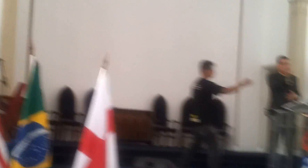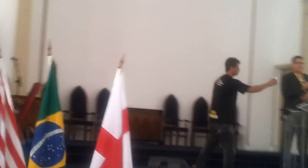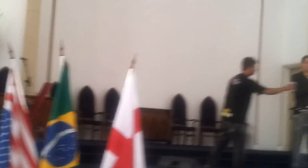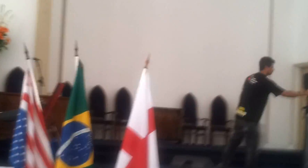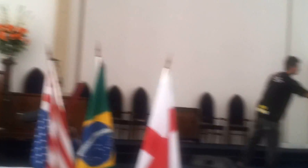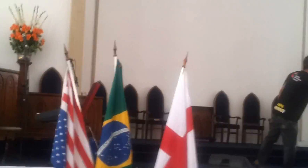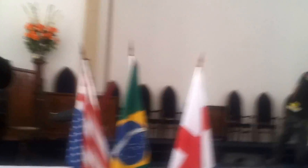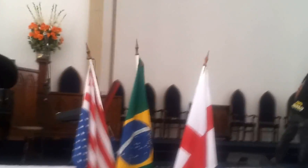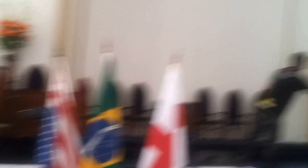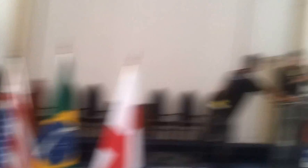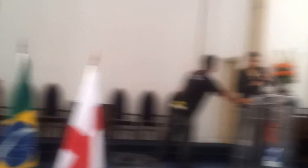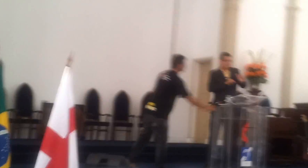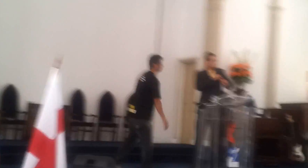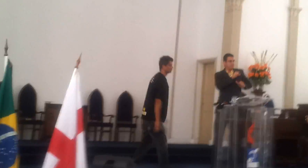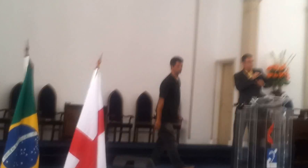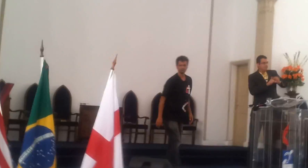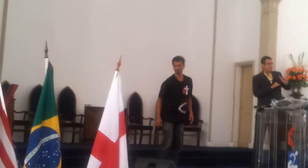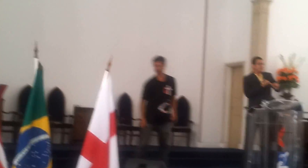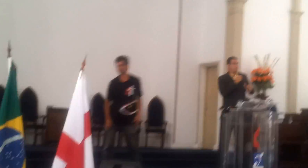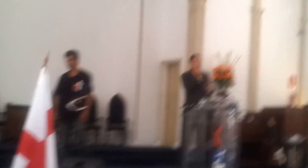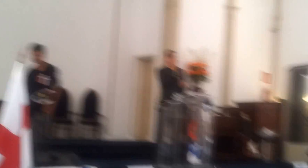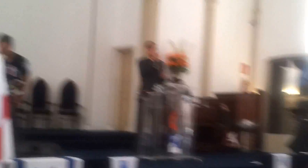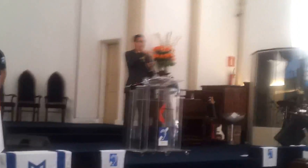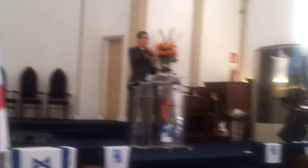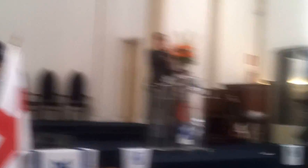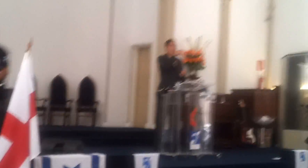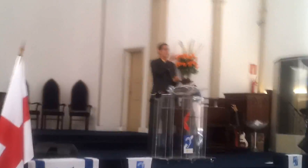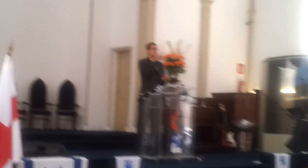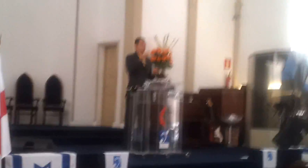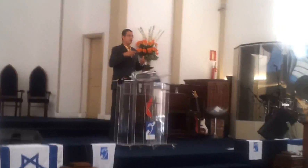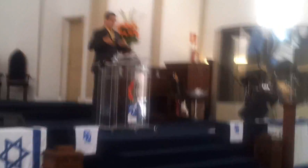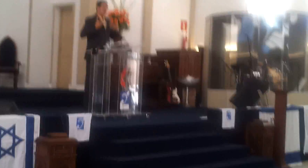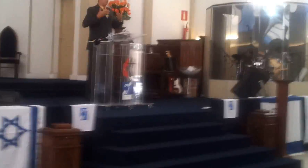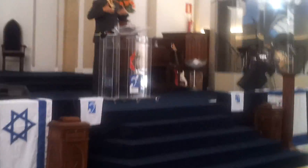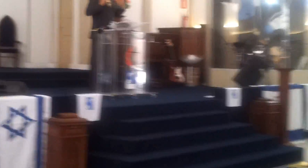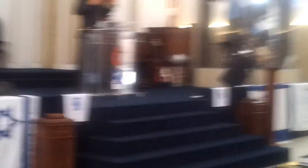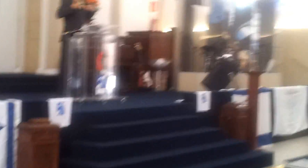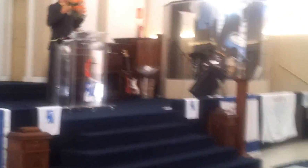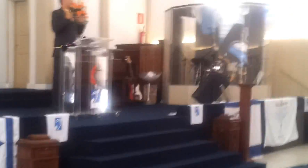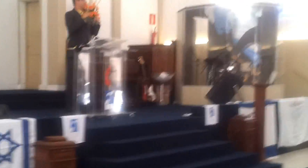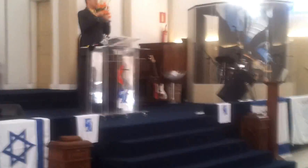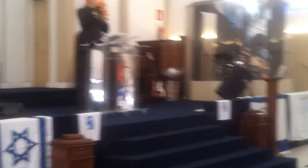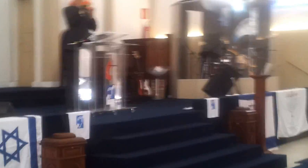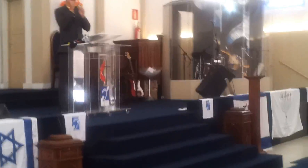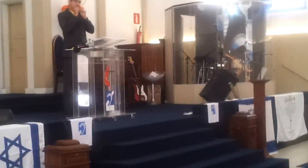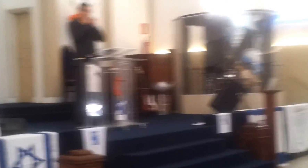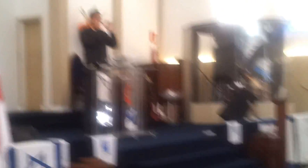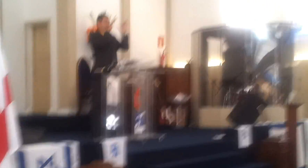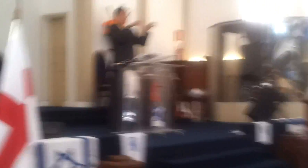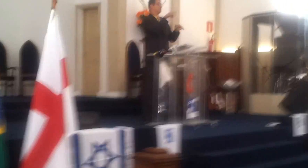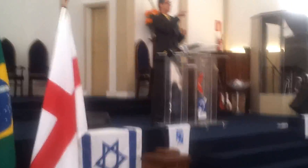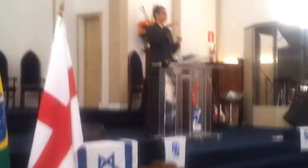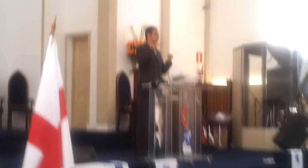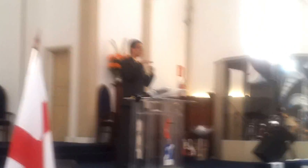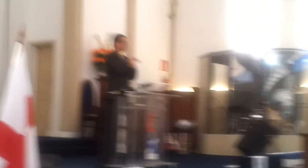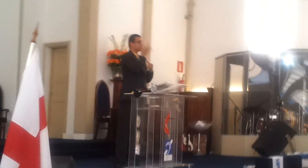hoje nós vamos comer do alimento espiritual para Deus renovar o nosso espírito, nossa alma e estarmos alegres diante do Senhor. Eu sei que Deus abençoe